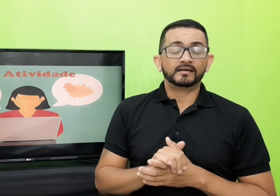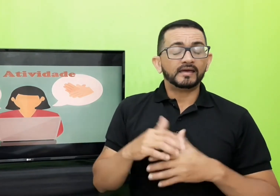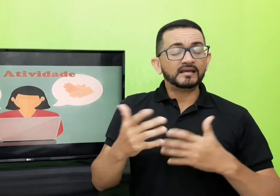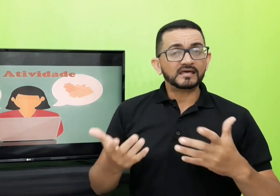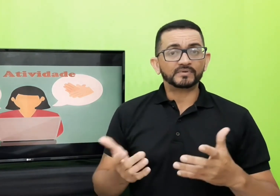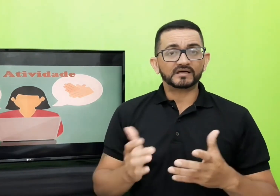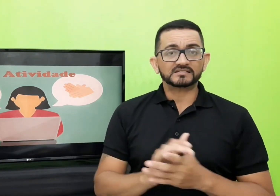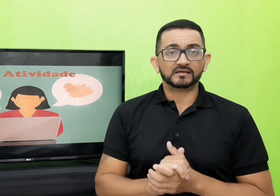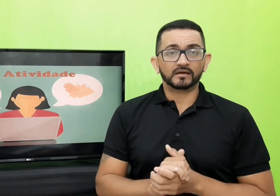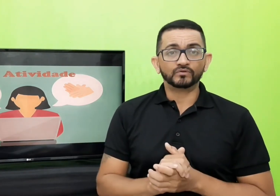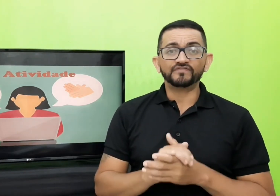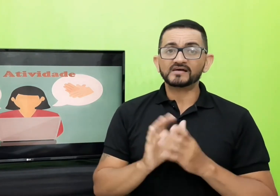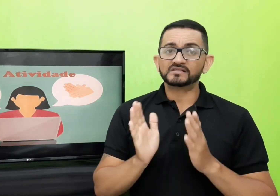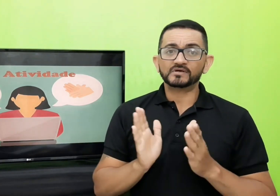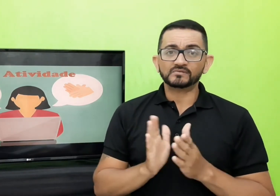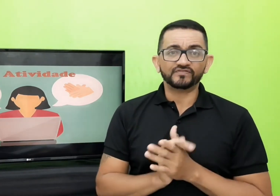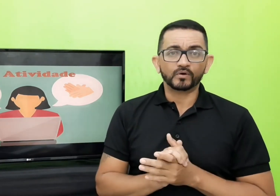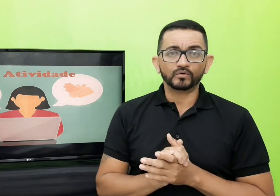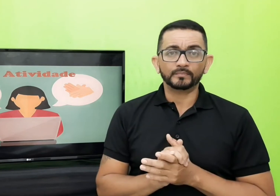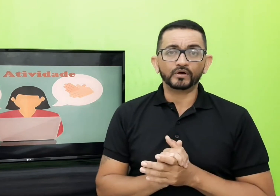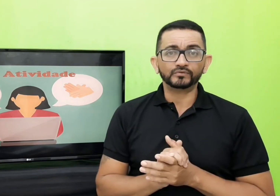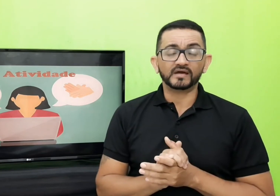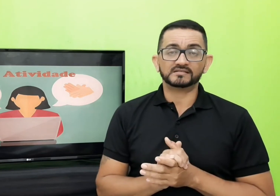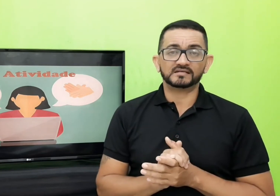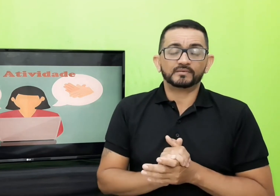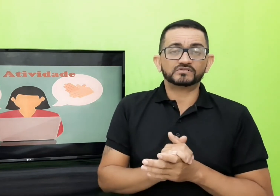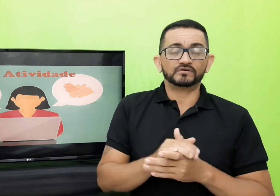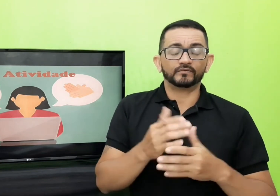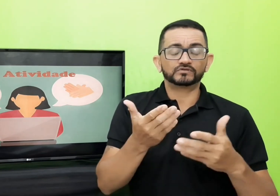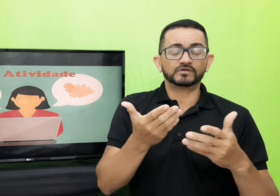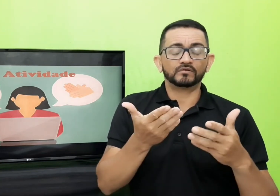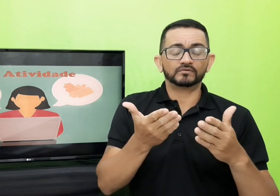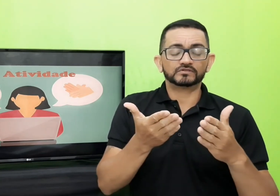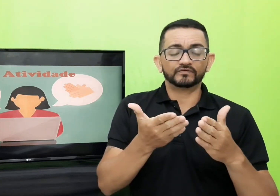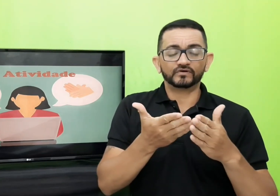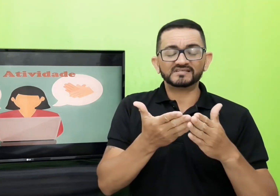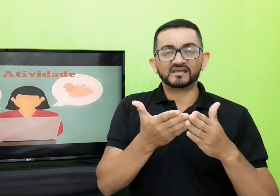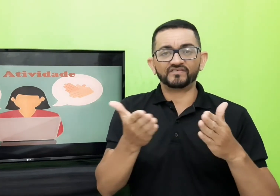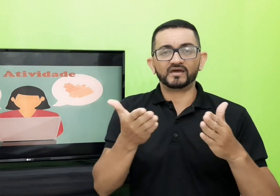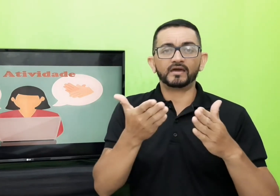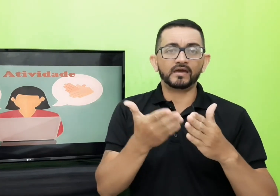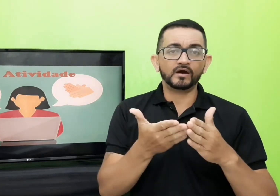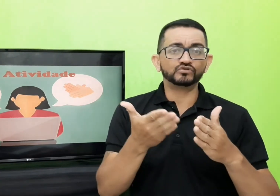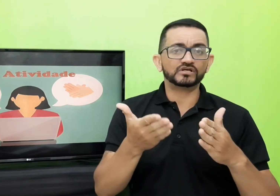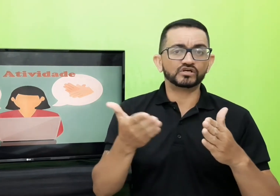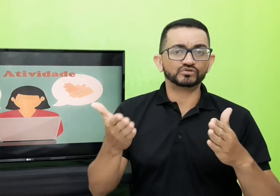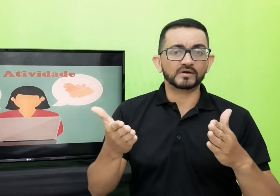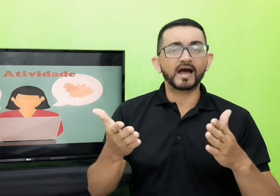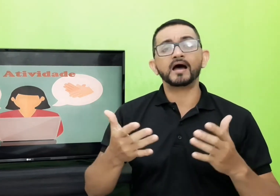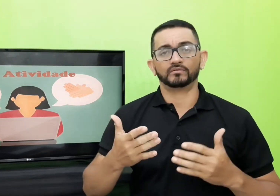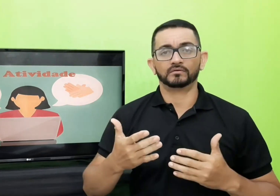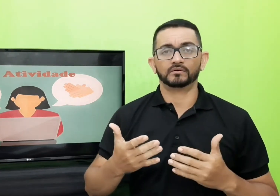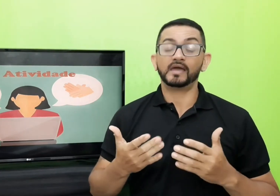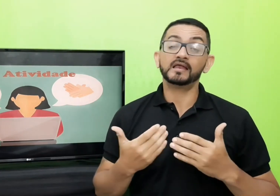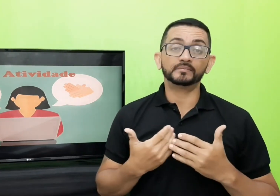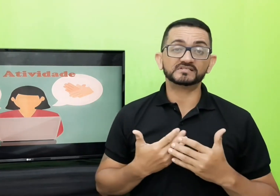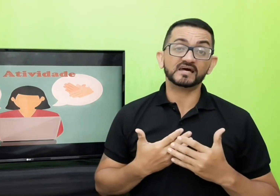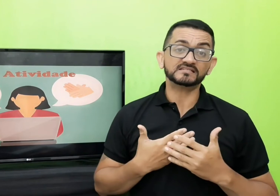em Libras, eu não faço da mesma forma como em português. Em Libras, se eu for escrever, eu dirijo um carro, em Libras é